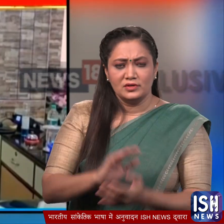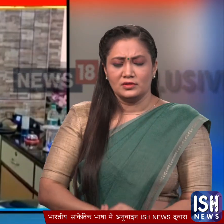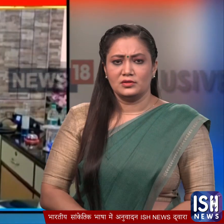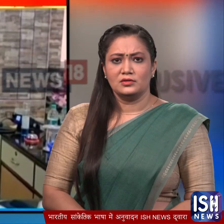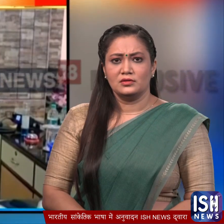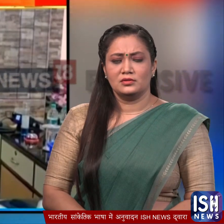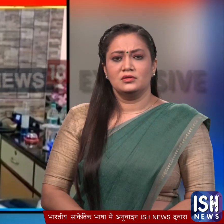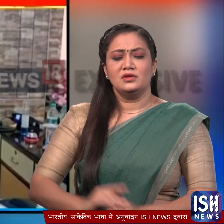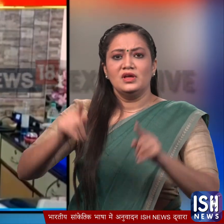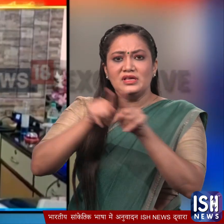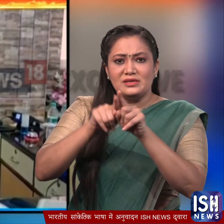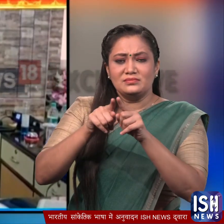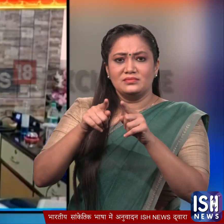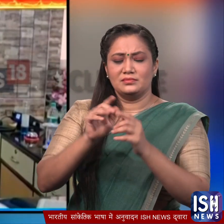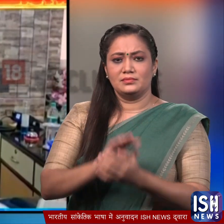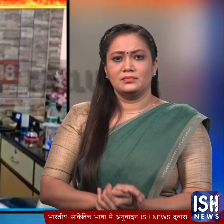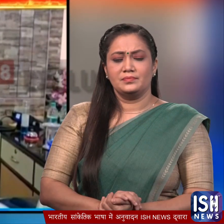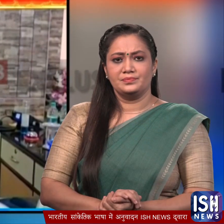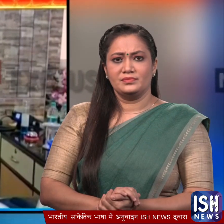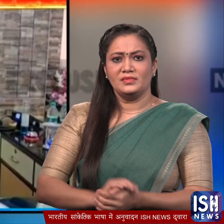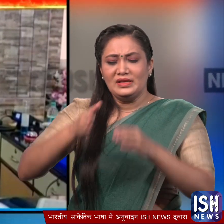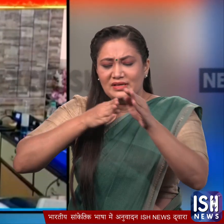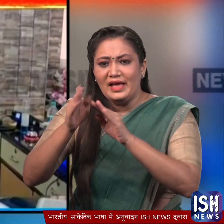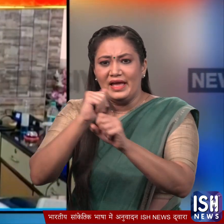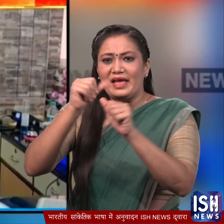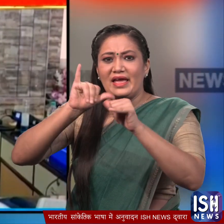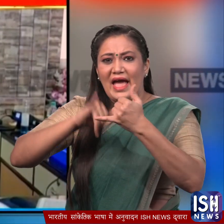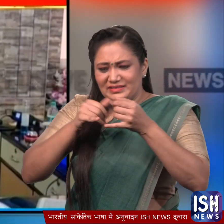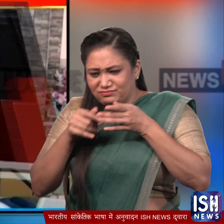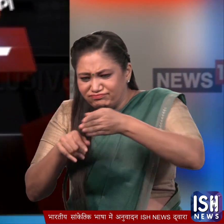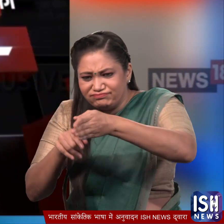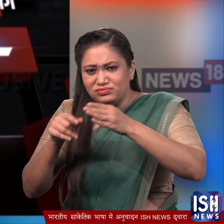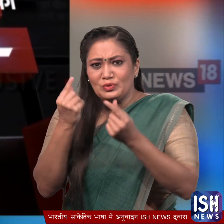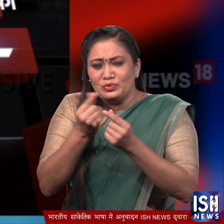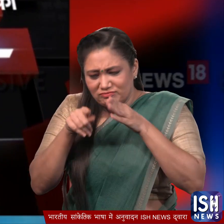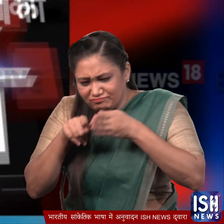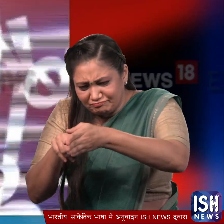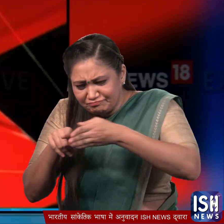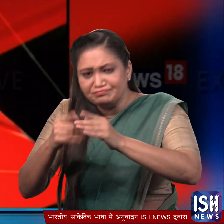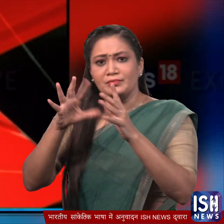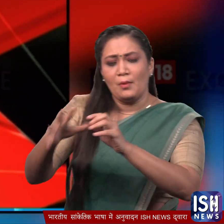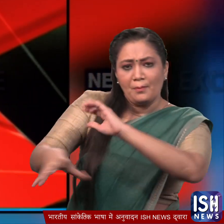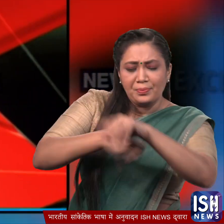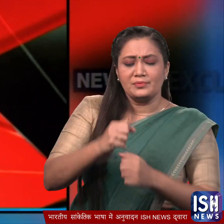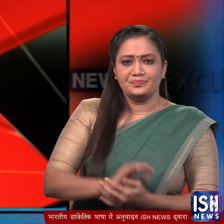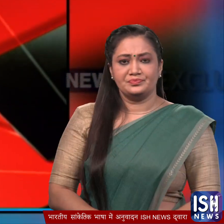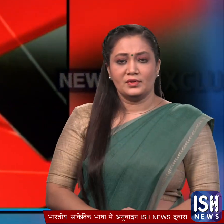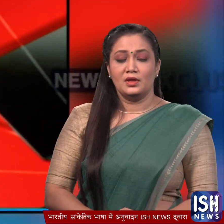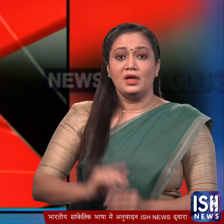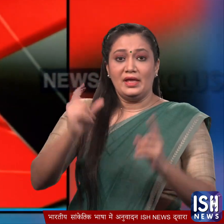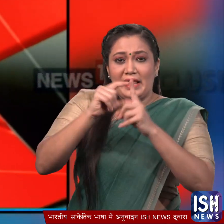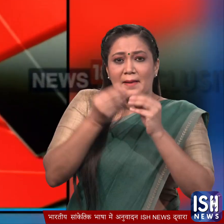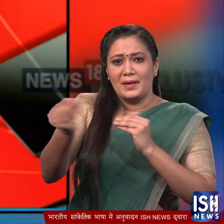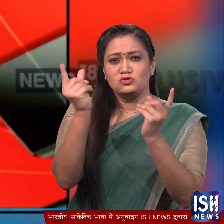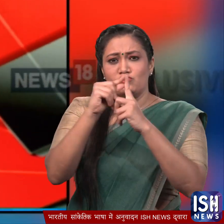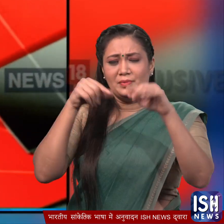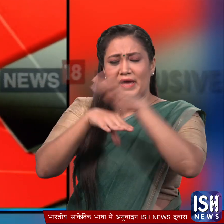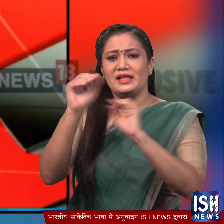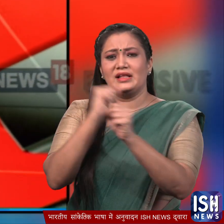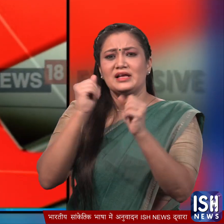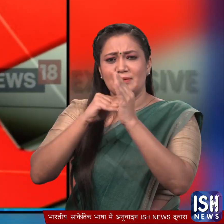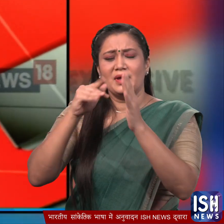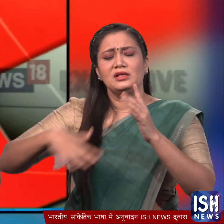वहीं धमाके से पहले एटीएम के बाहर लगे सीसीटीवी कैमरे में आरोपियों की तस्वीरें भी रिकॉर्ड हुई, जिसमें पहले हेलमेट पहने एक आरोपी नजर